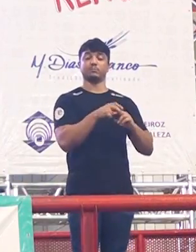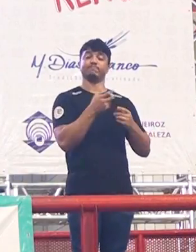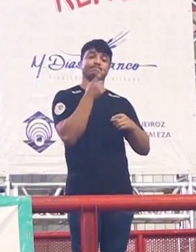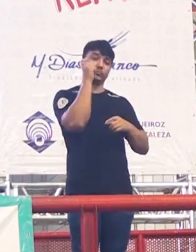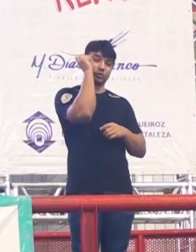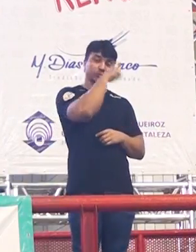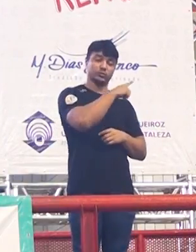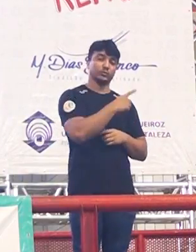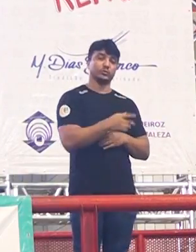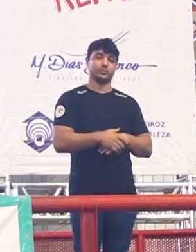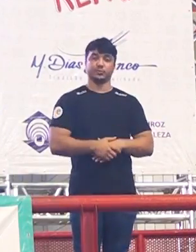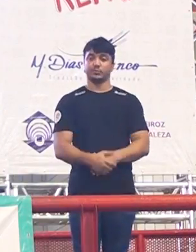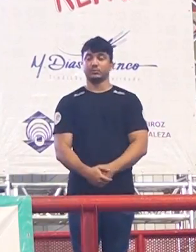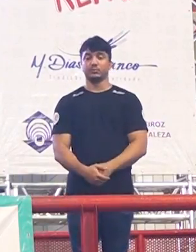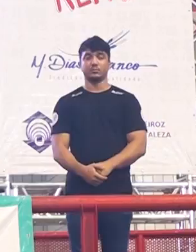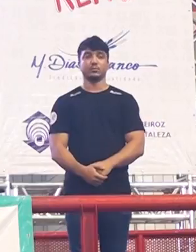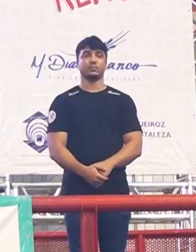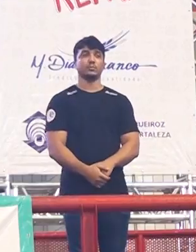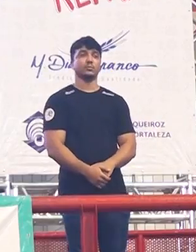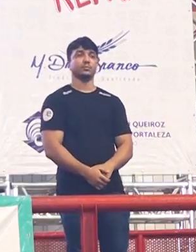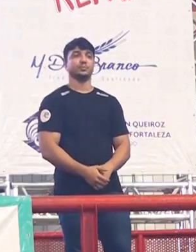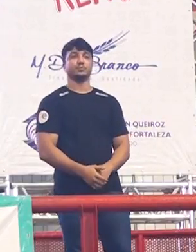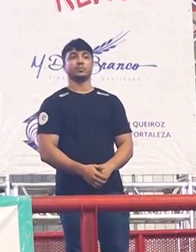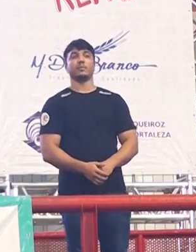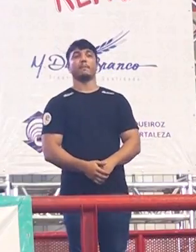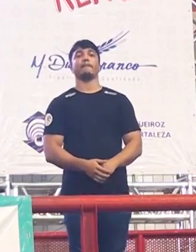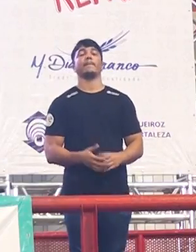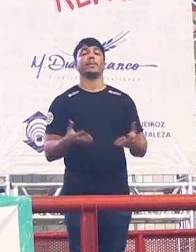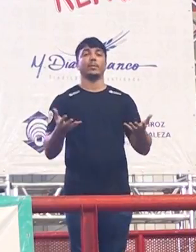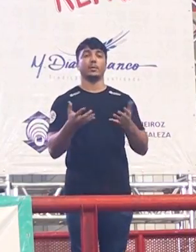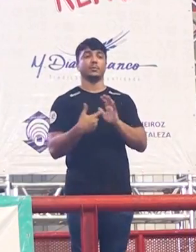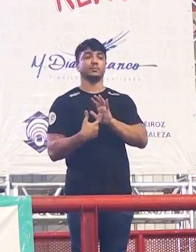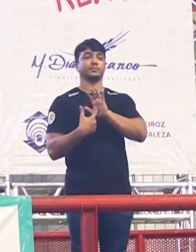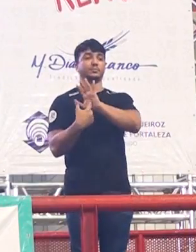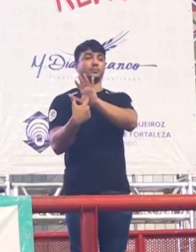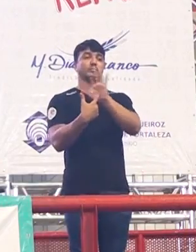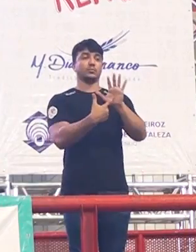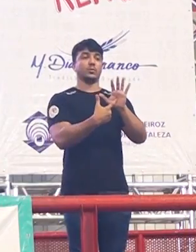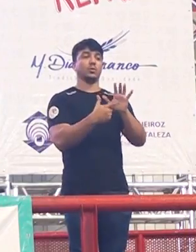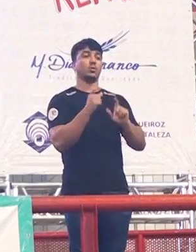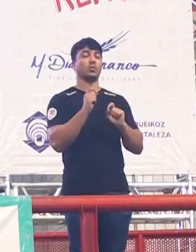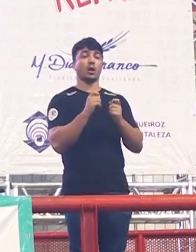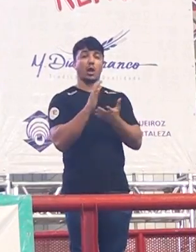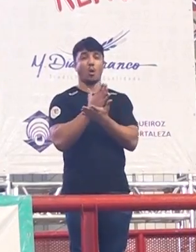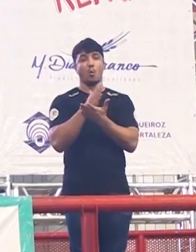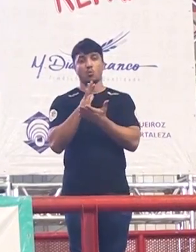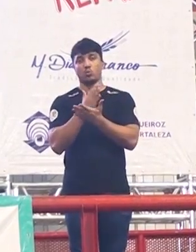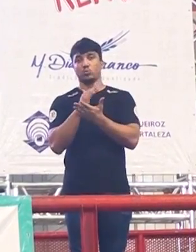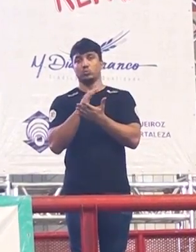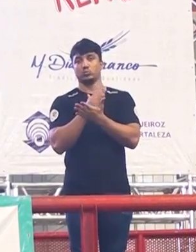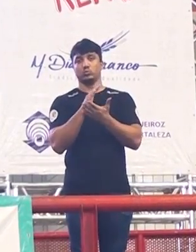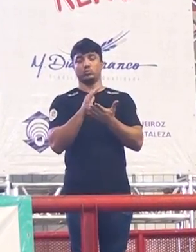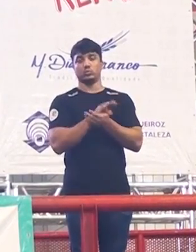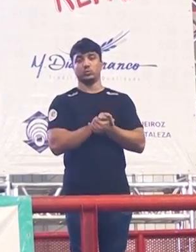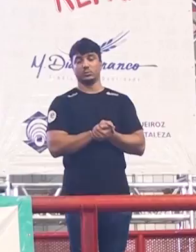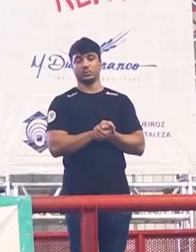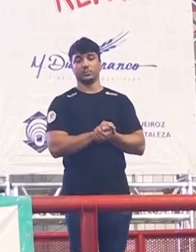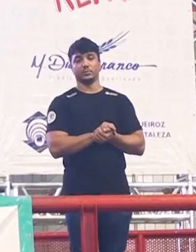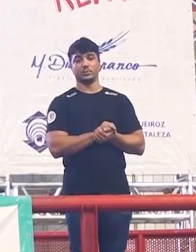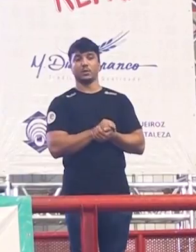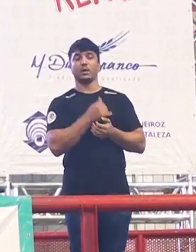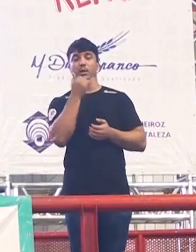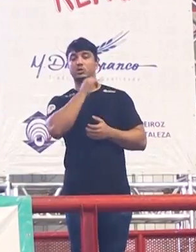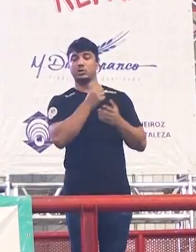dilema. Bom, eu vou apresentar para vocês hoje, companheiros, algumas fontes de energia, algumas